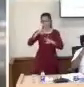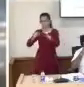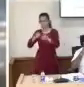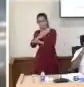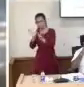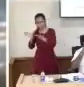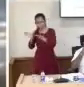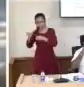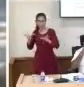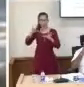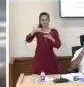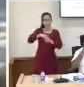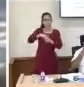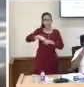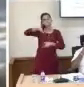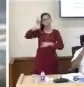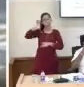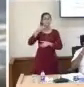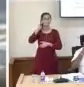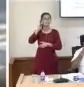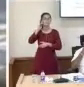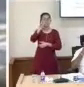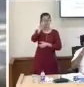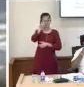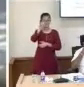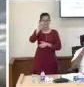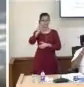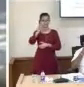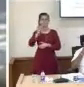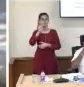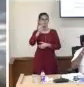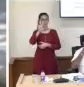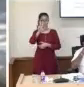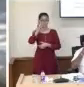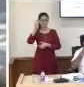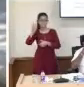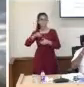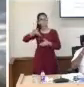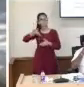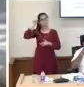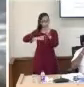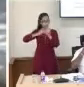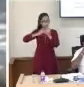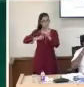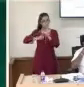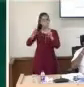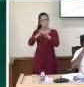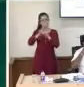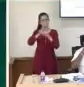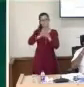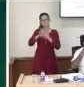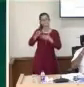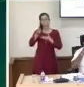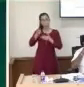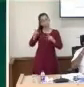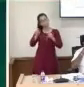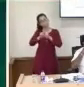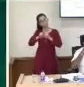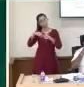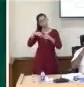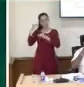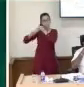वर्ष 1943 से कार्य कर रहा है। 1943 सेंट डंस्टन हॉस्टल फॉर द वॉर ब्लाइंड के रूप में